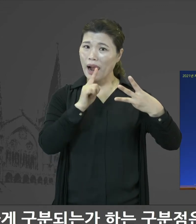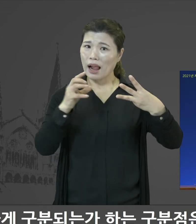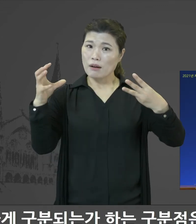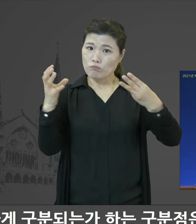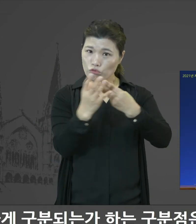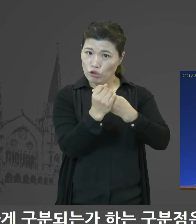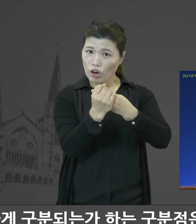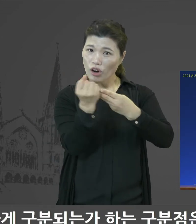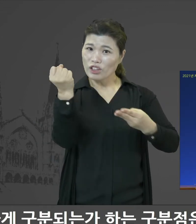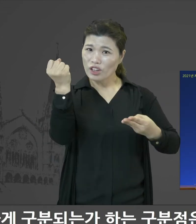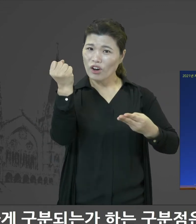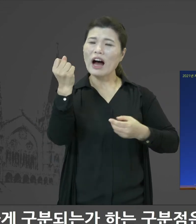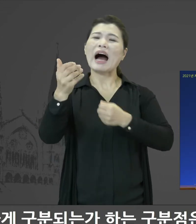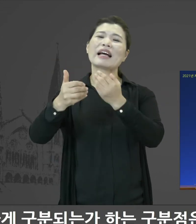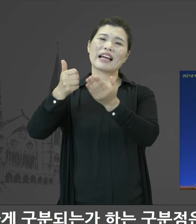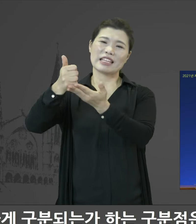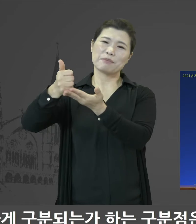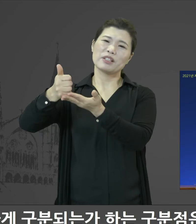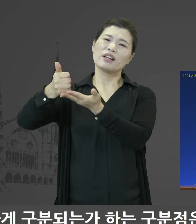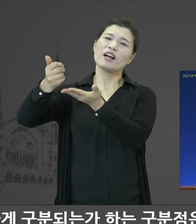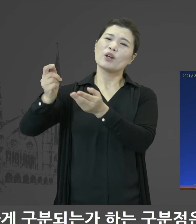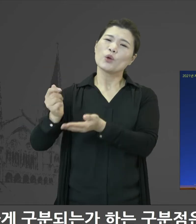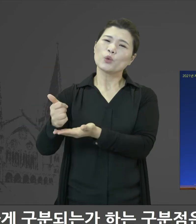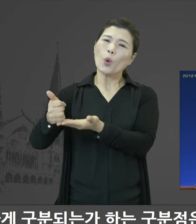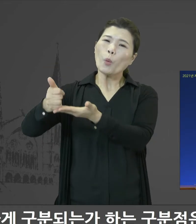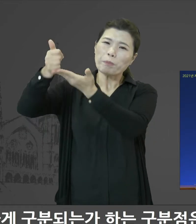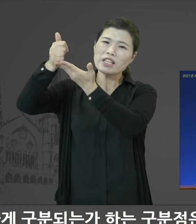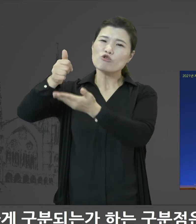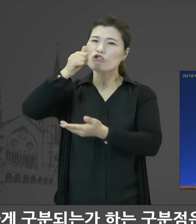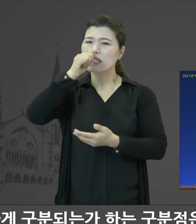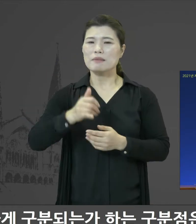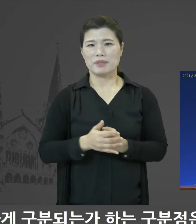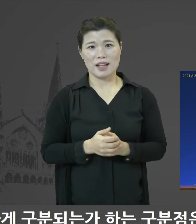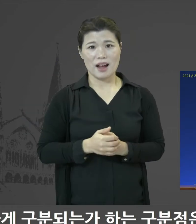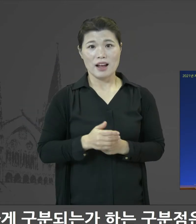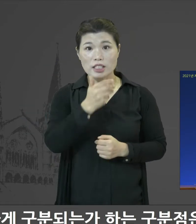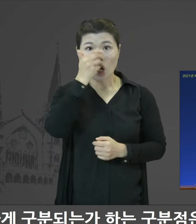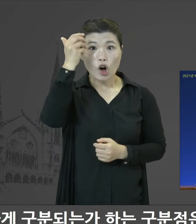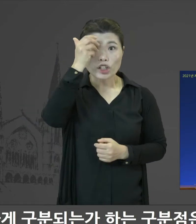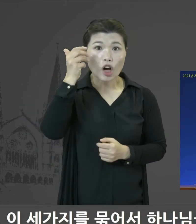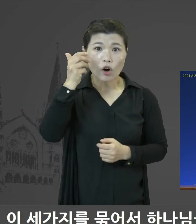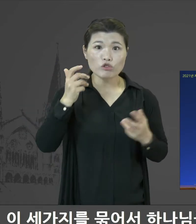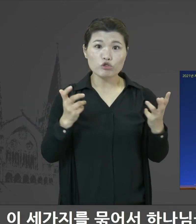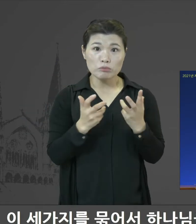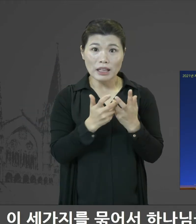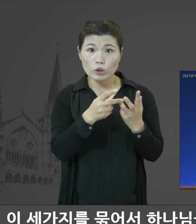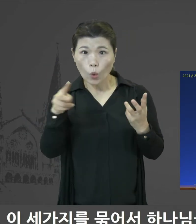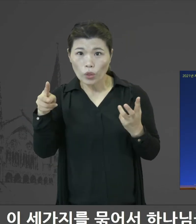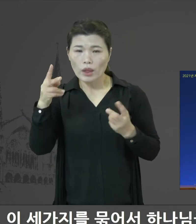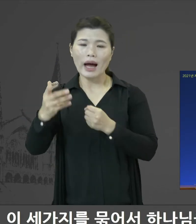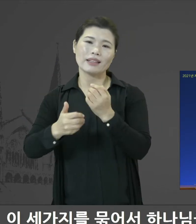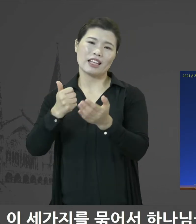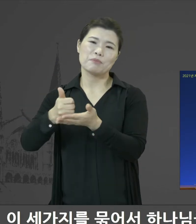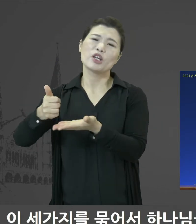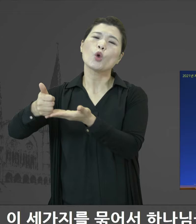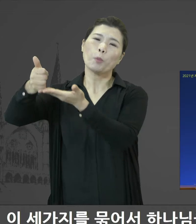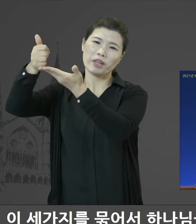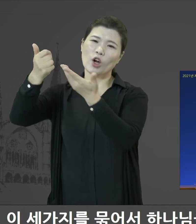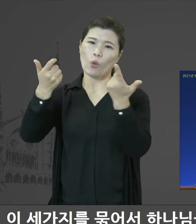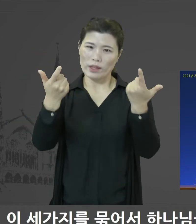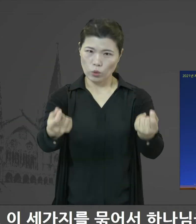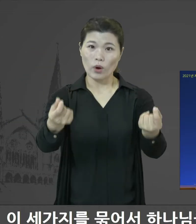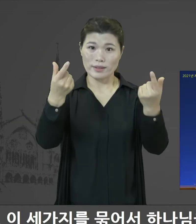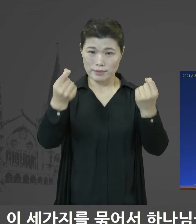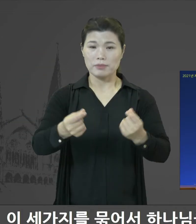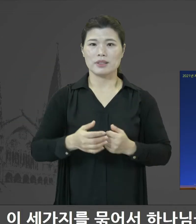하나님을 높이는 거죠. 여러분, 성령 충만은 하나님을 높이는 겁니다. 성령 충만해서